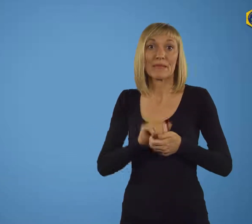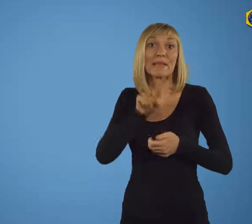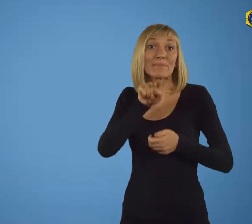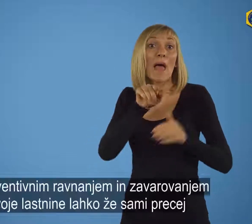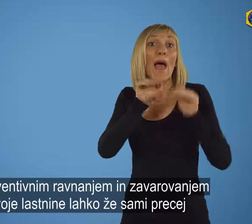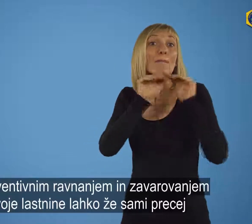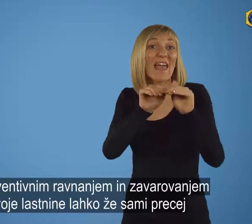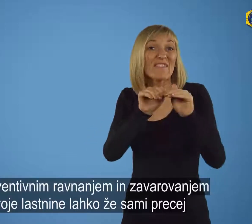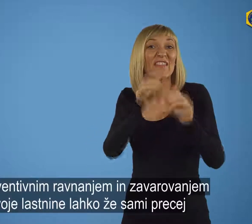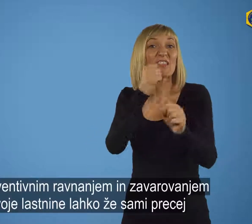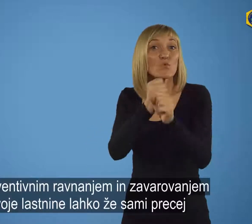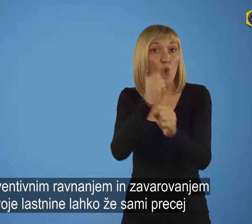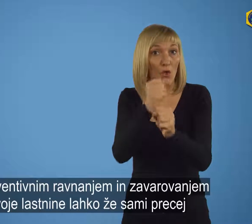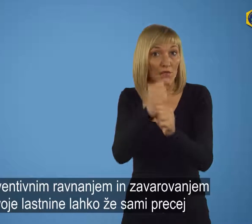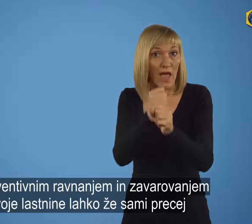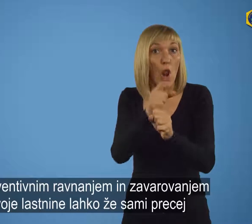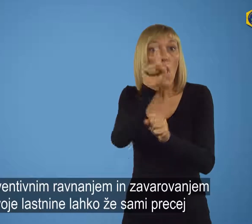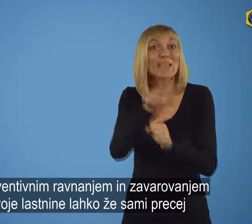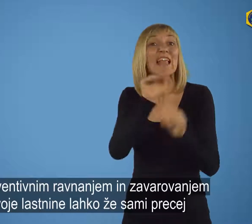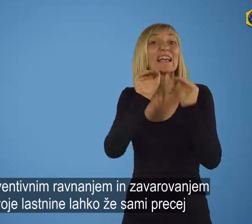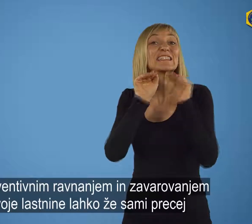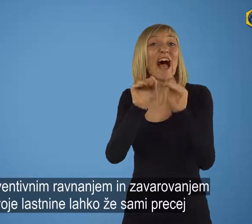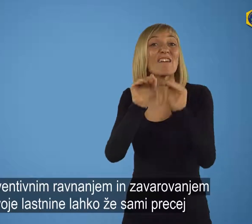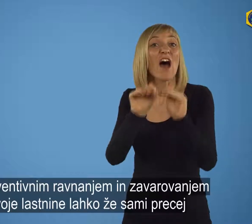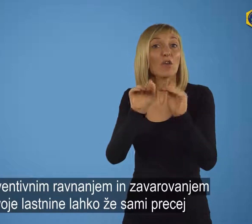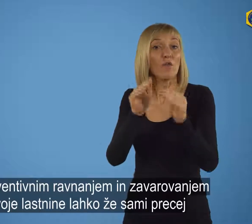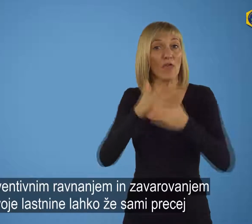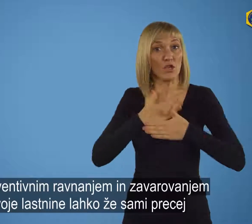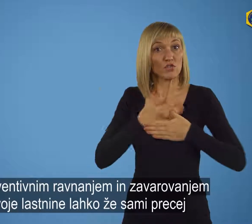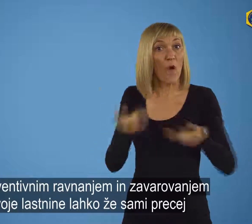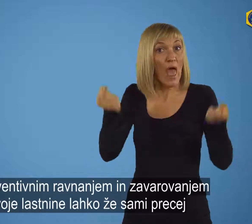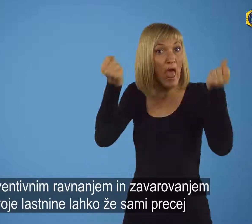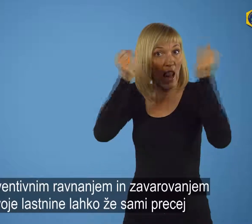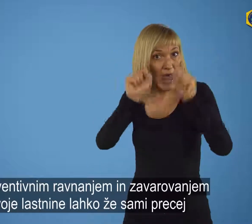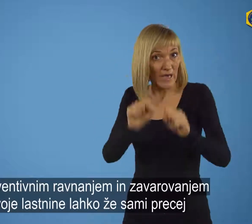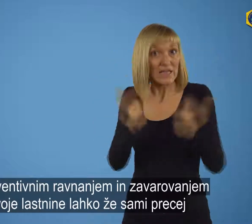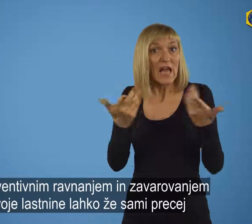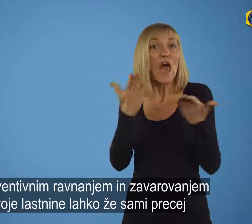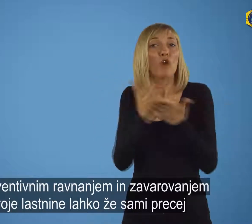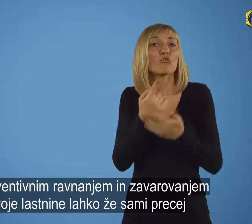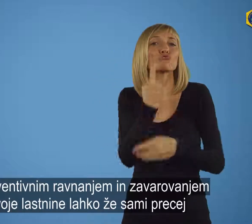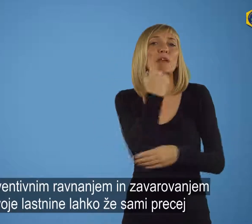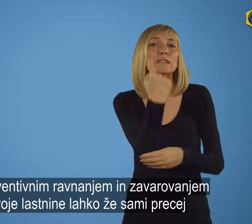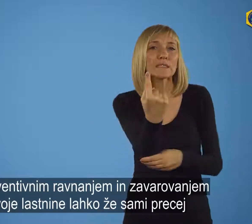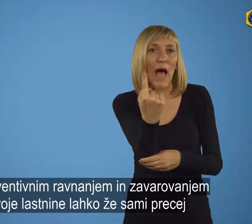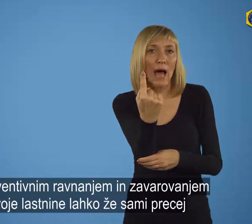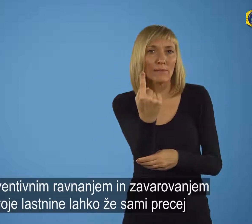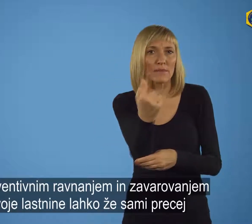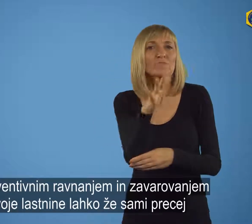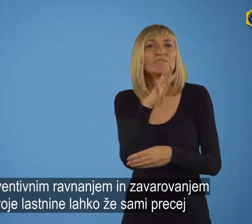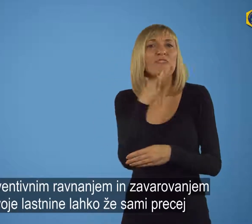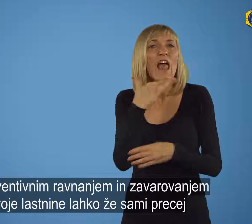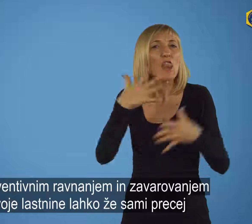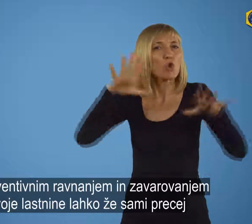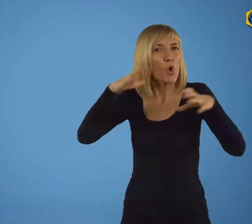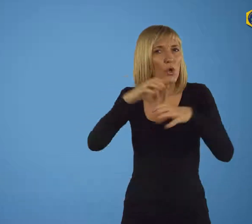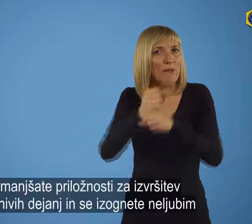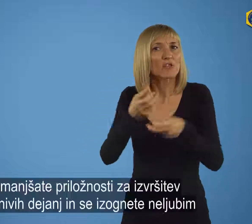S preventivnim ravnanjem in zavarovanjem svoje lastnine lahko že sami precej zmanjšate priložnosti za izvršitev kaznivih